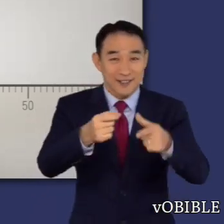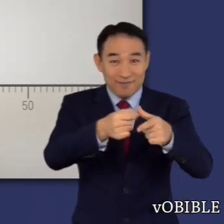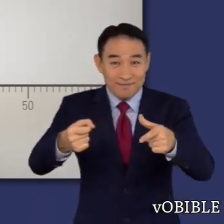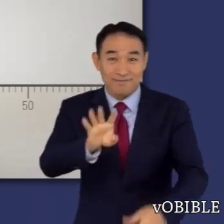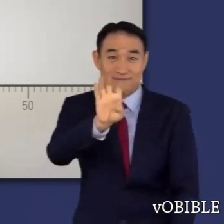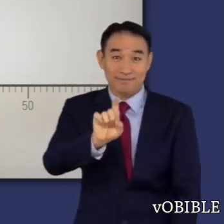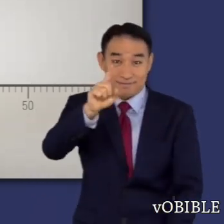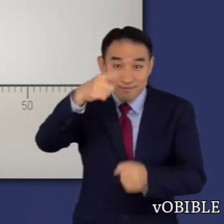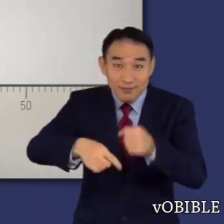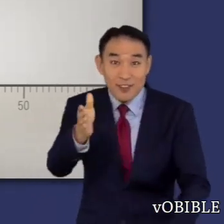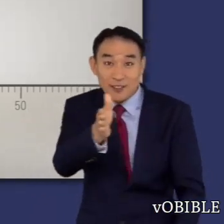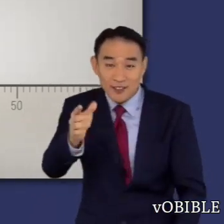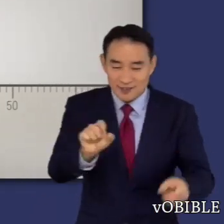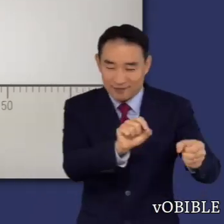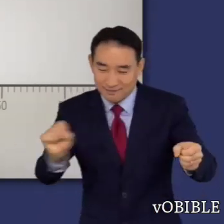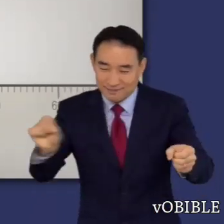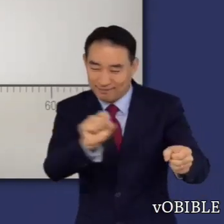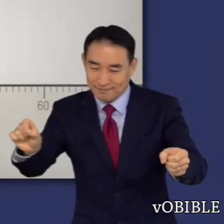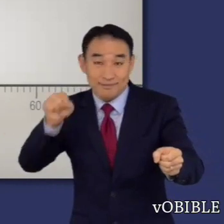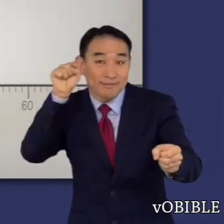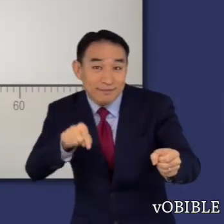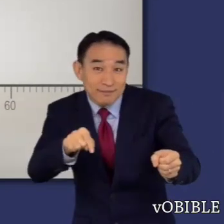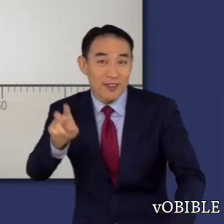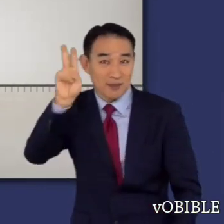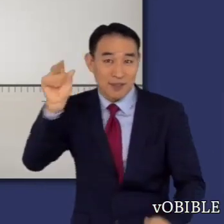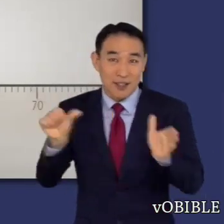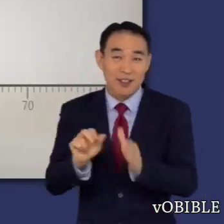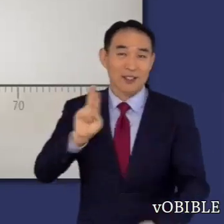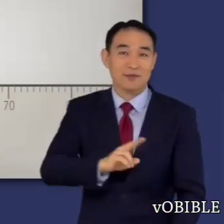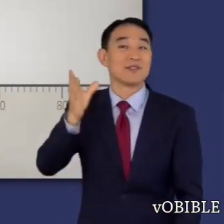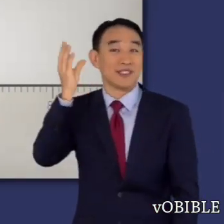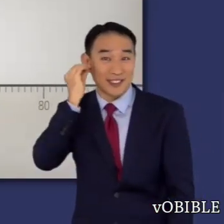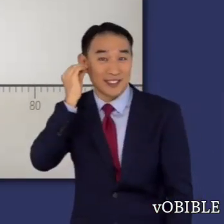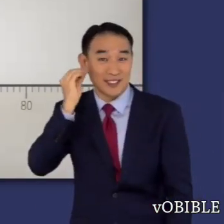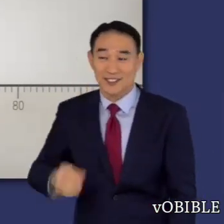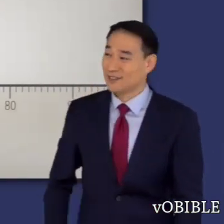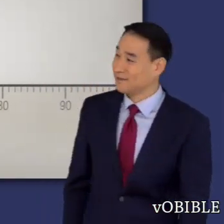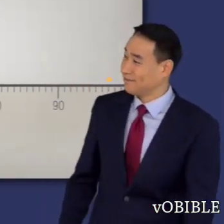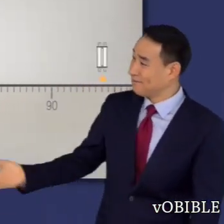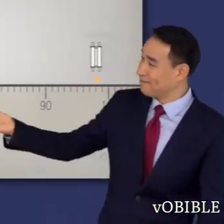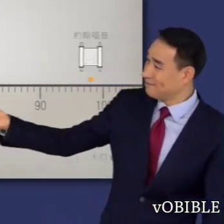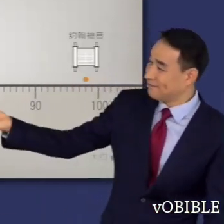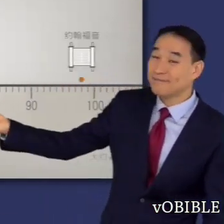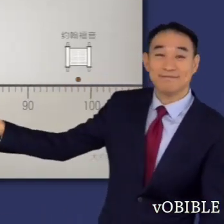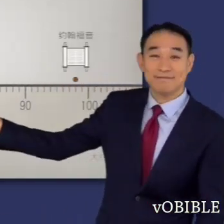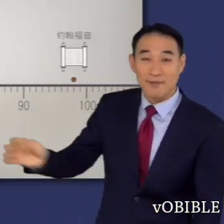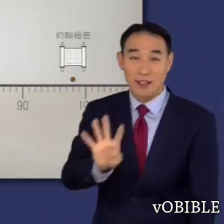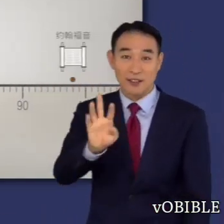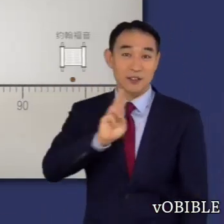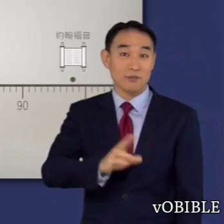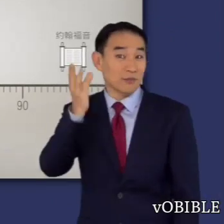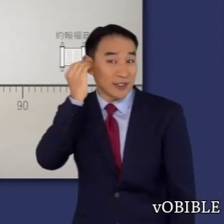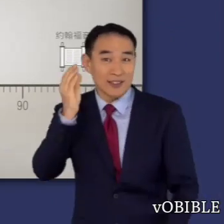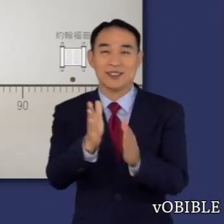生平和教导写下来的人。马太的著作连同马可、路加和约翰所写的福音